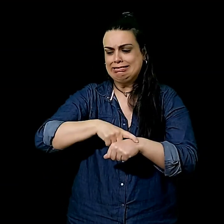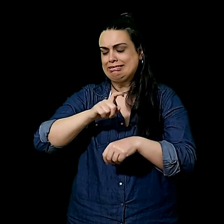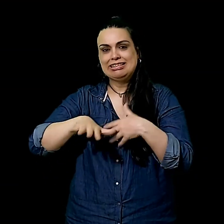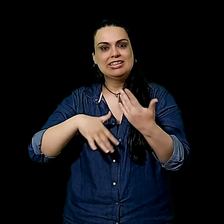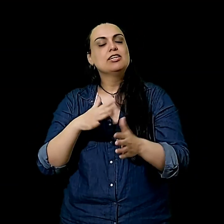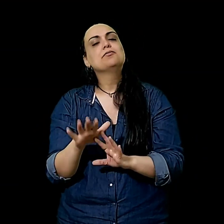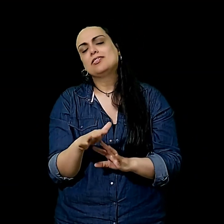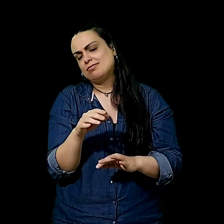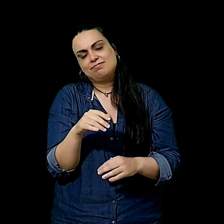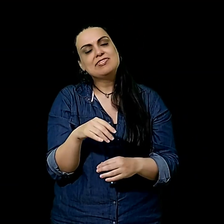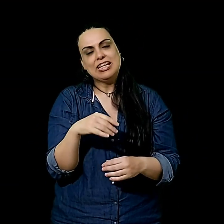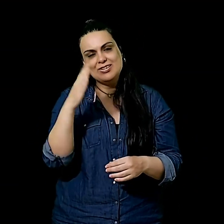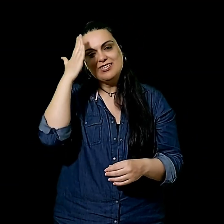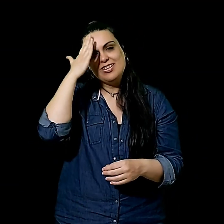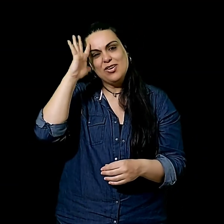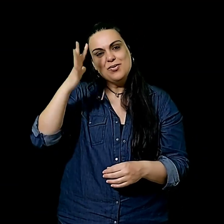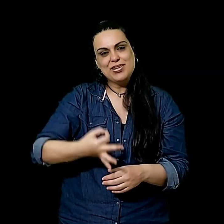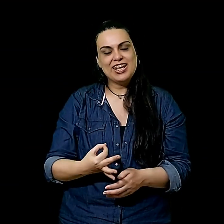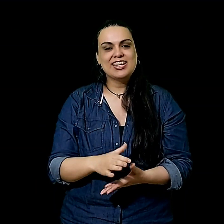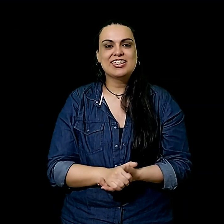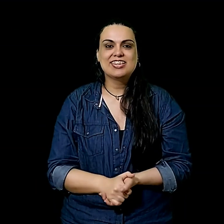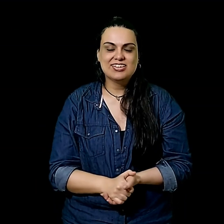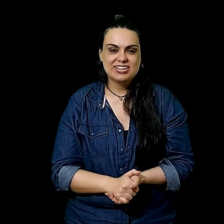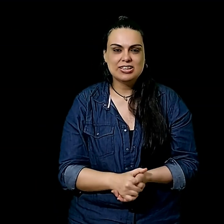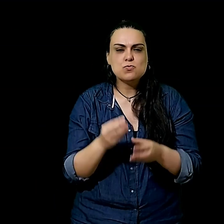mãe de... Imagina, correria.